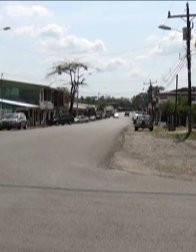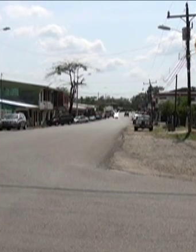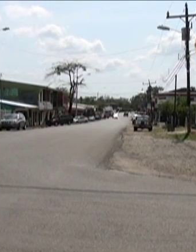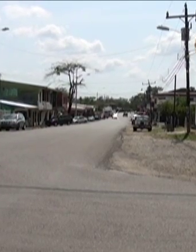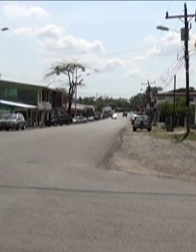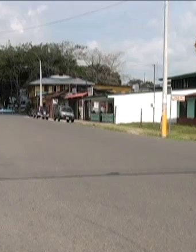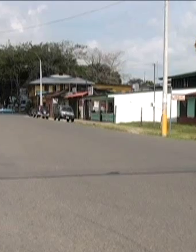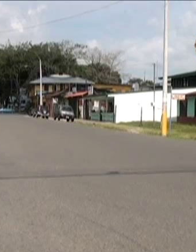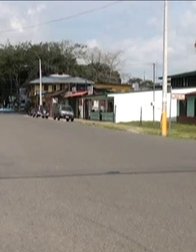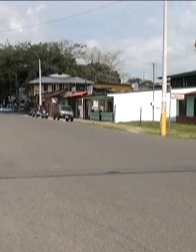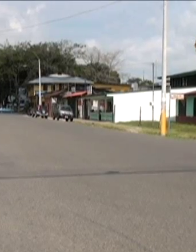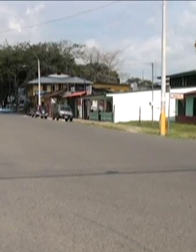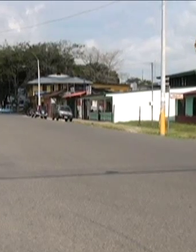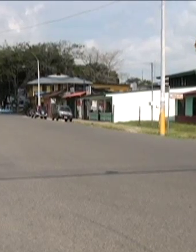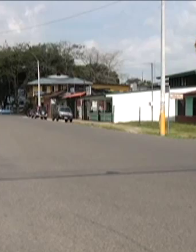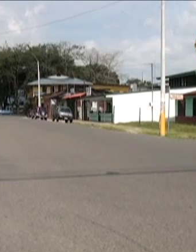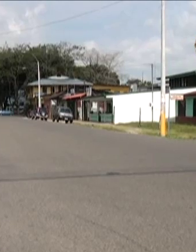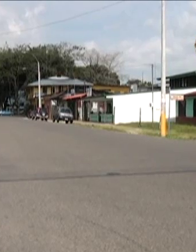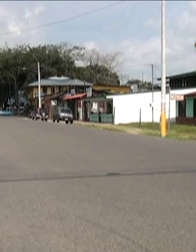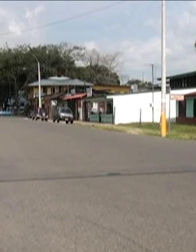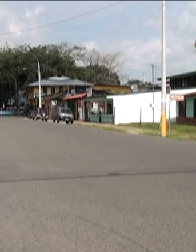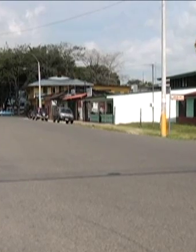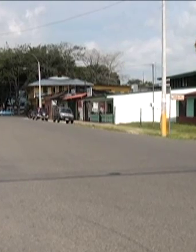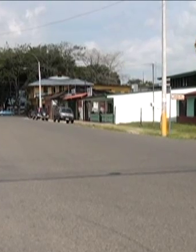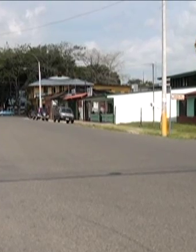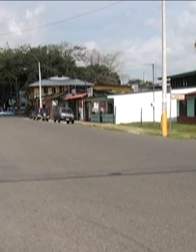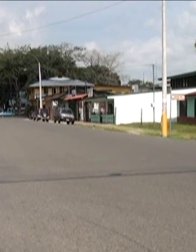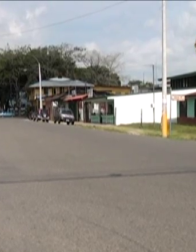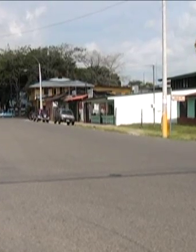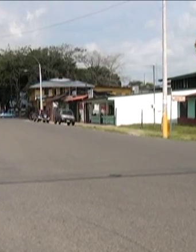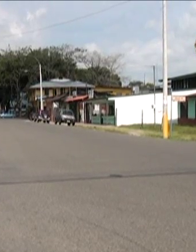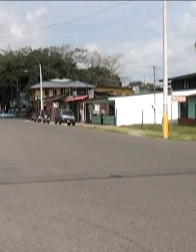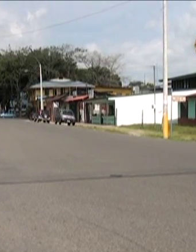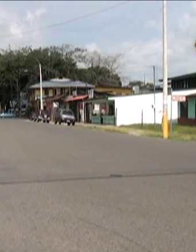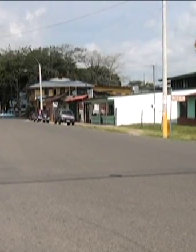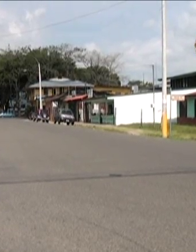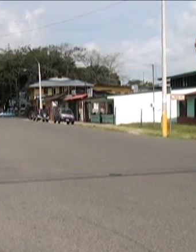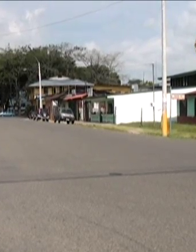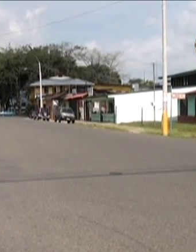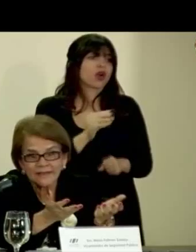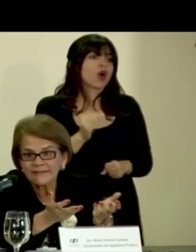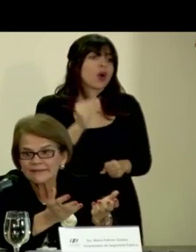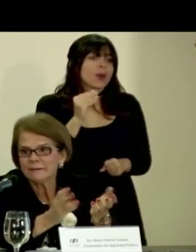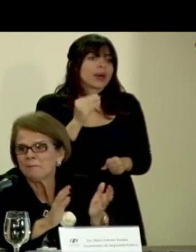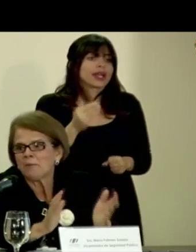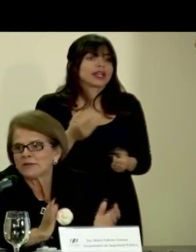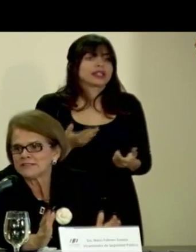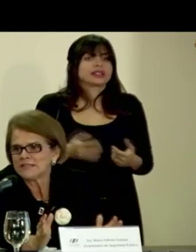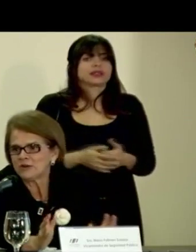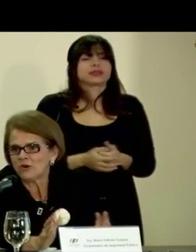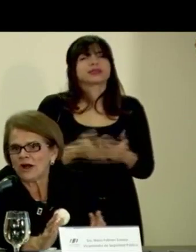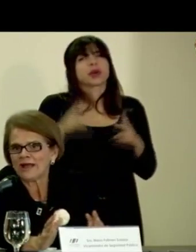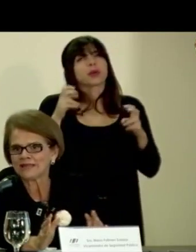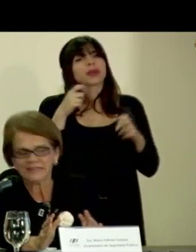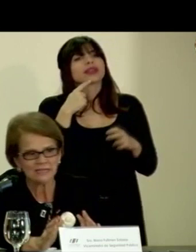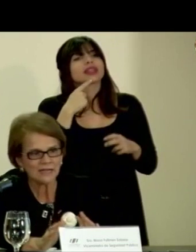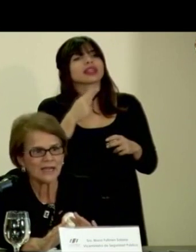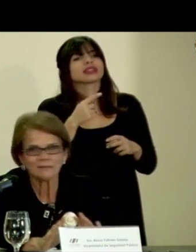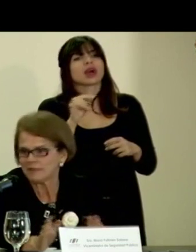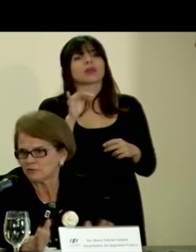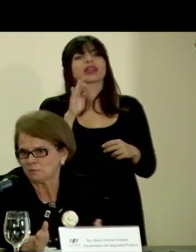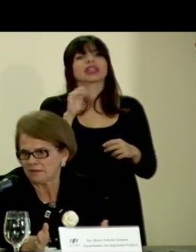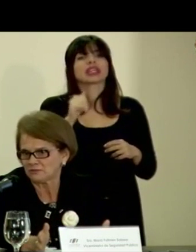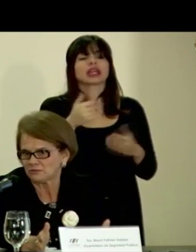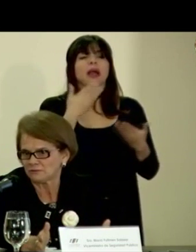son jóvenes que ya no están en los centros educativos, que son jóvenes que no trabajan, que son jóvenes que andan, por decirlo, a la